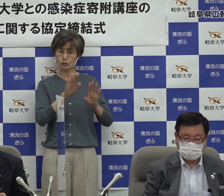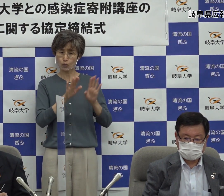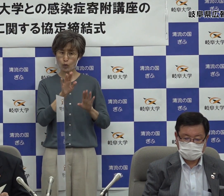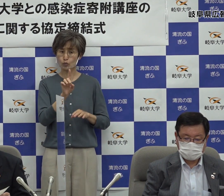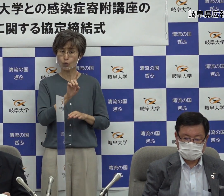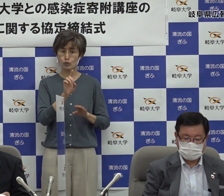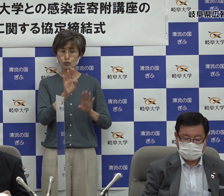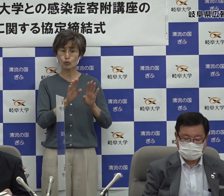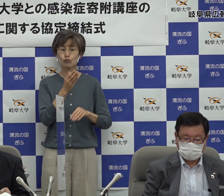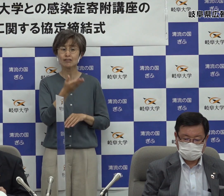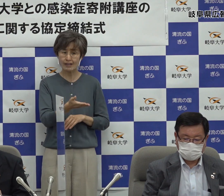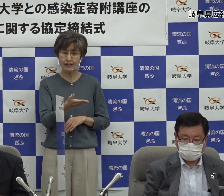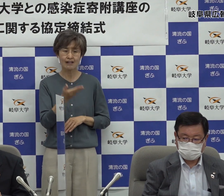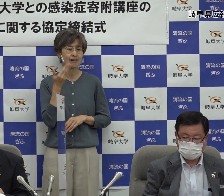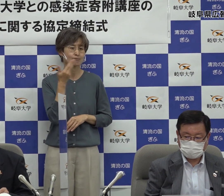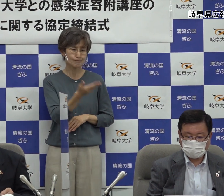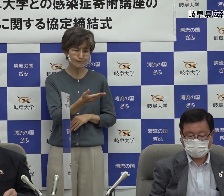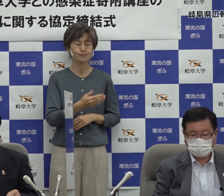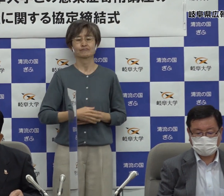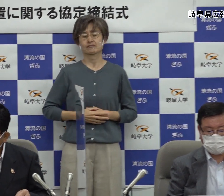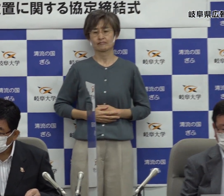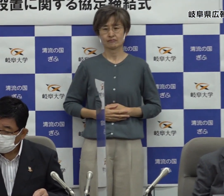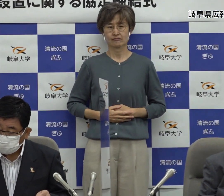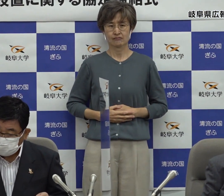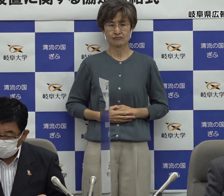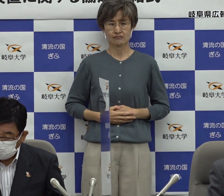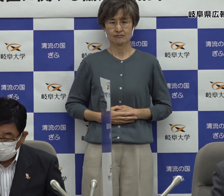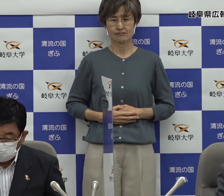についても教えてください。